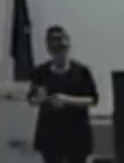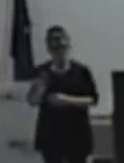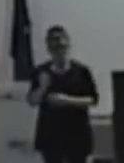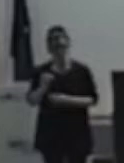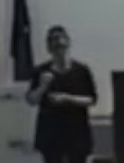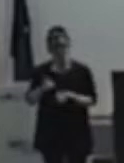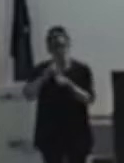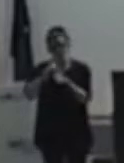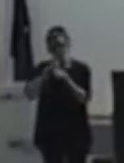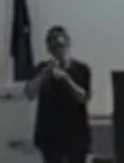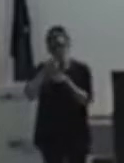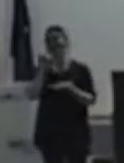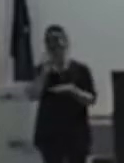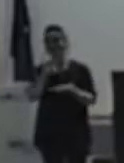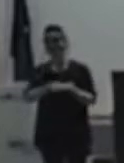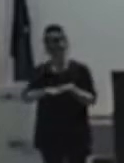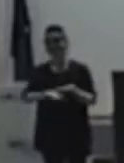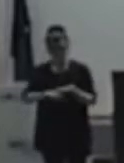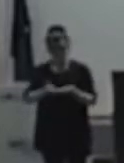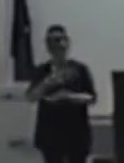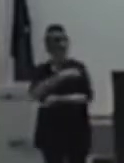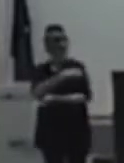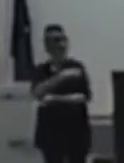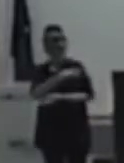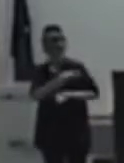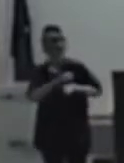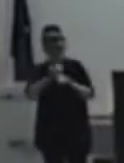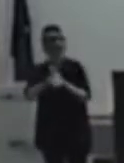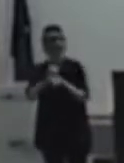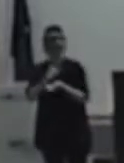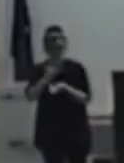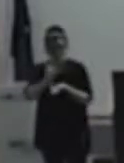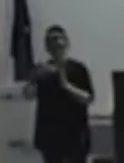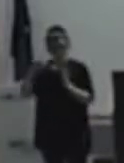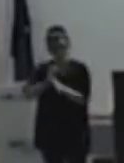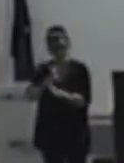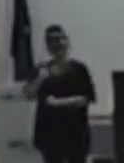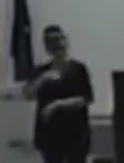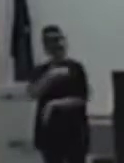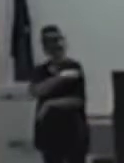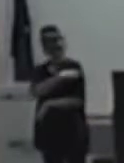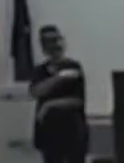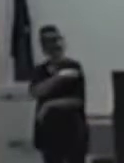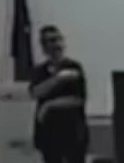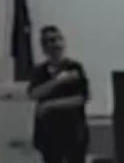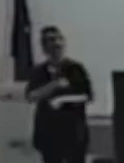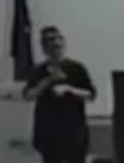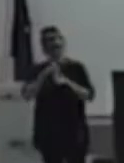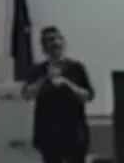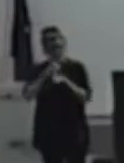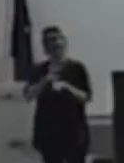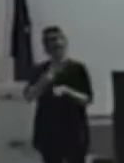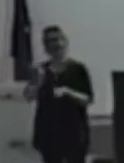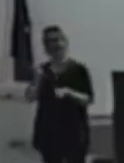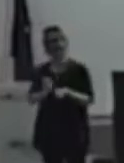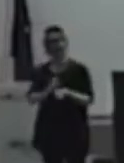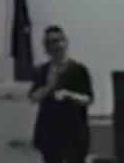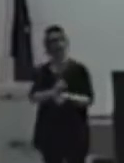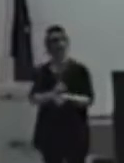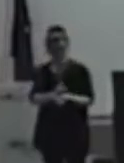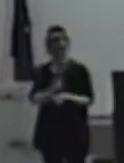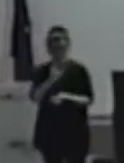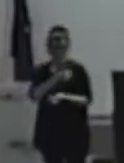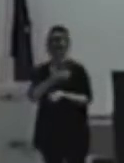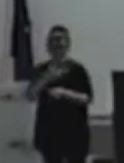información del dispositivo, sino más tiempo del debido me refiero ya cuando el sensor ha llegado a ese punto que no me está dando información válida, que en función